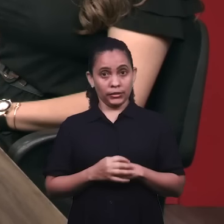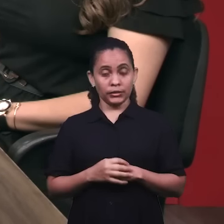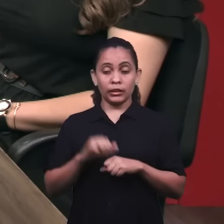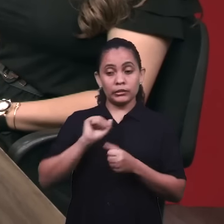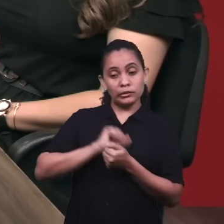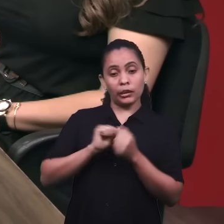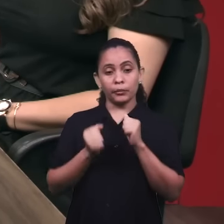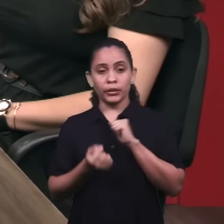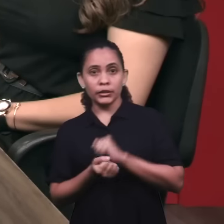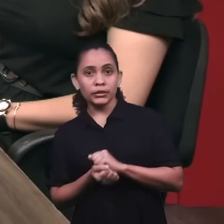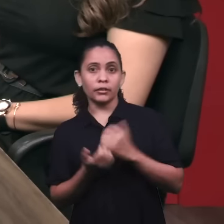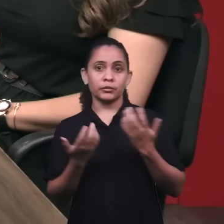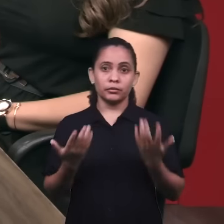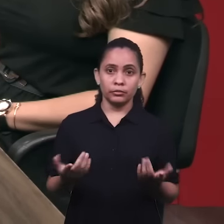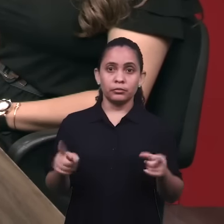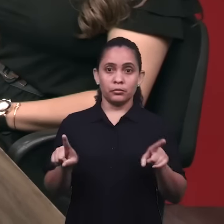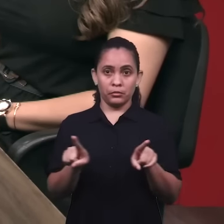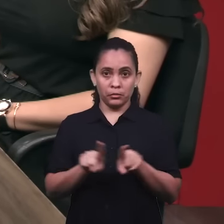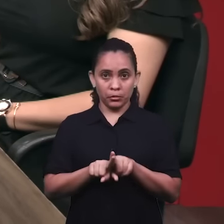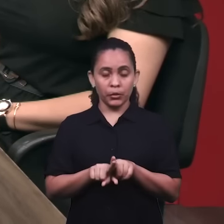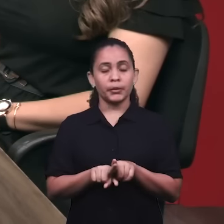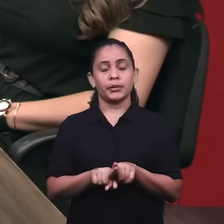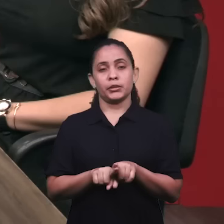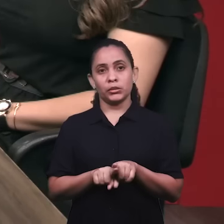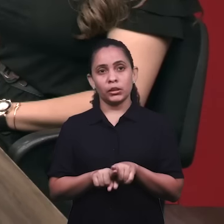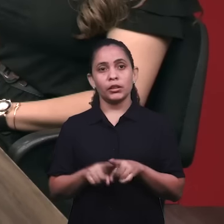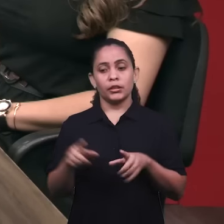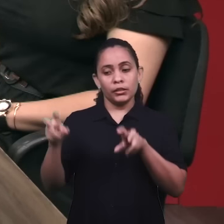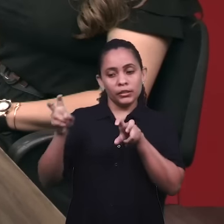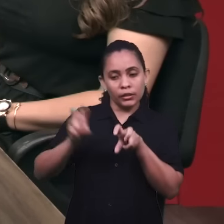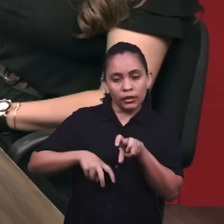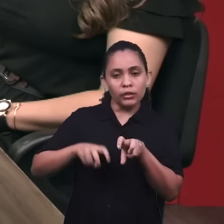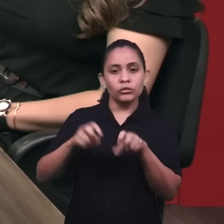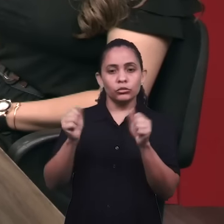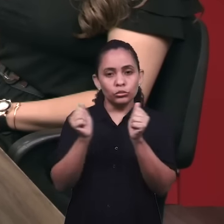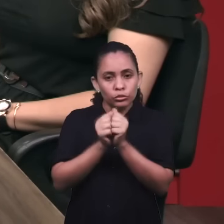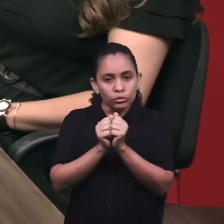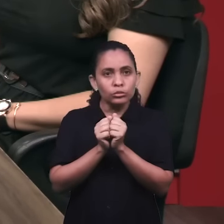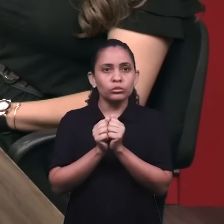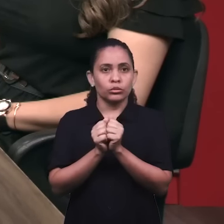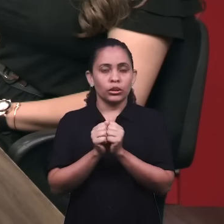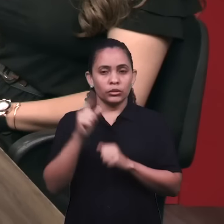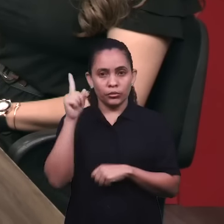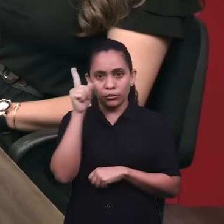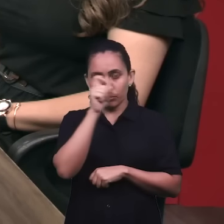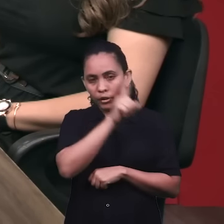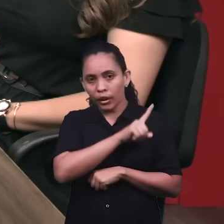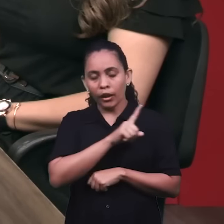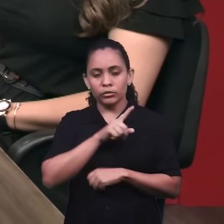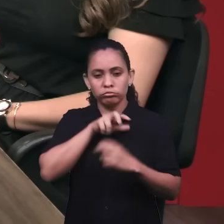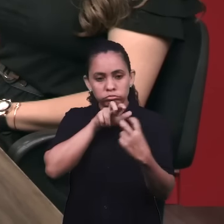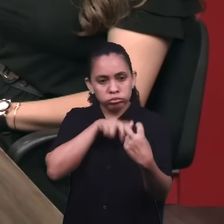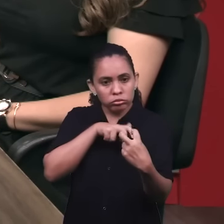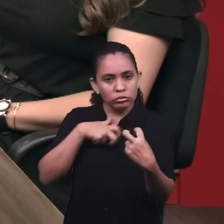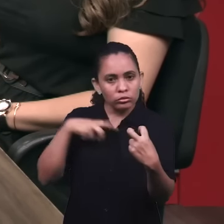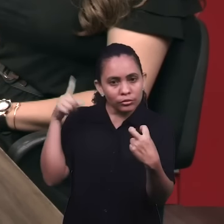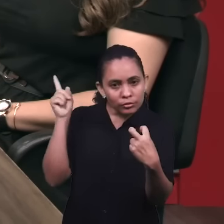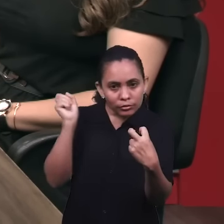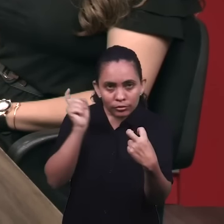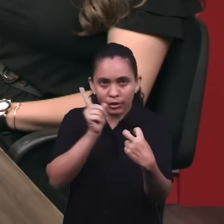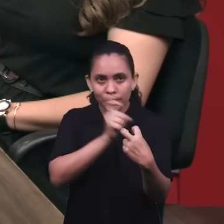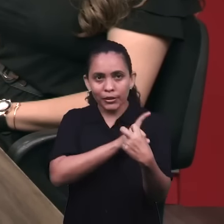essa adaptação, mesmo acompanhando ali, sentando na frente, ela tem dificuldade para enxergar, nós vamos